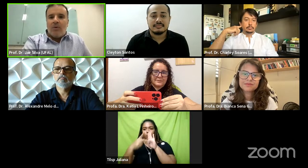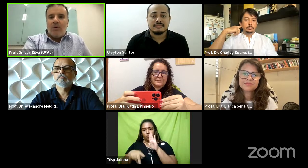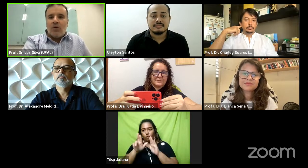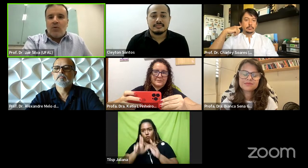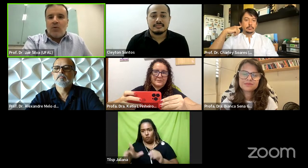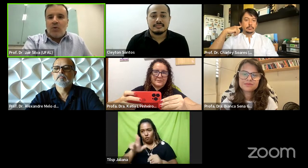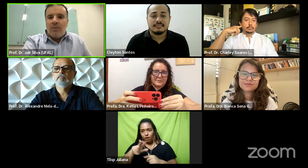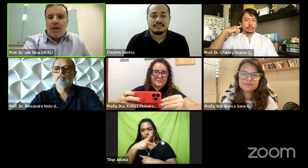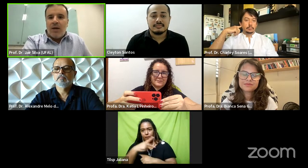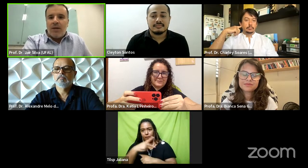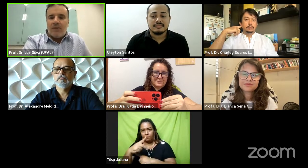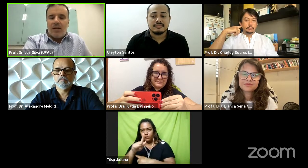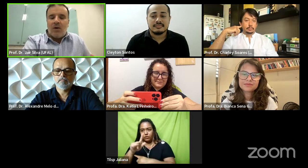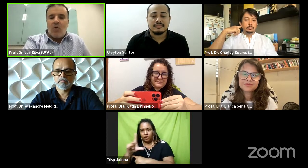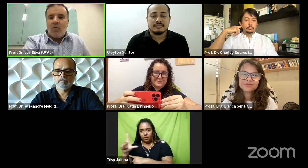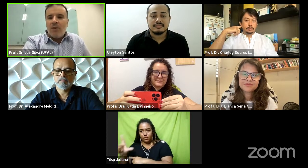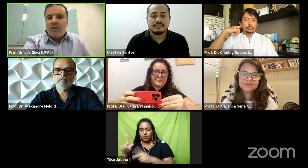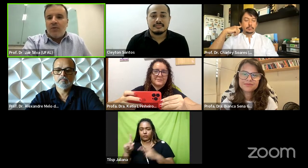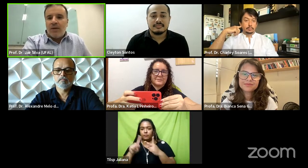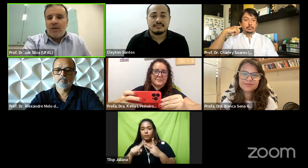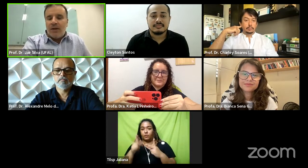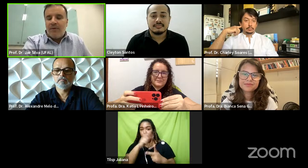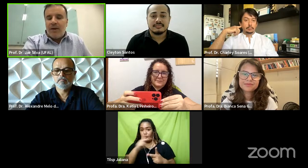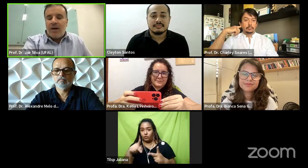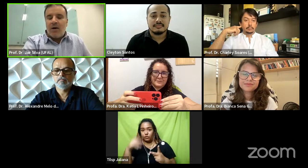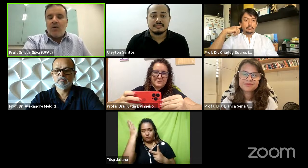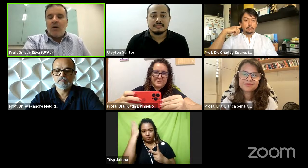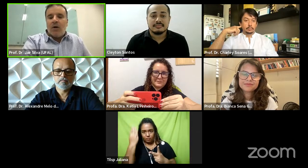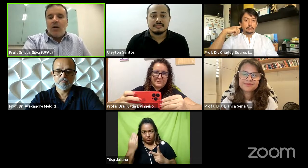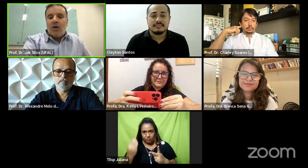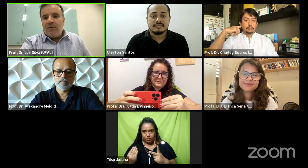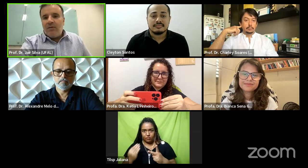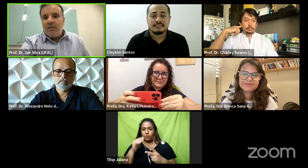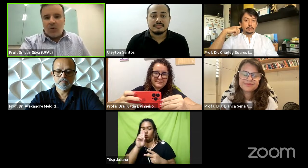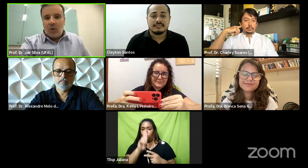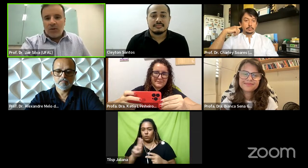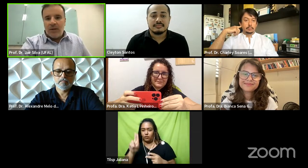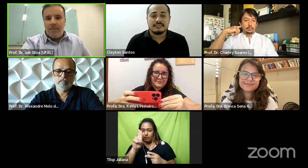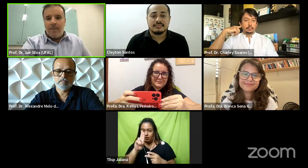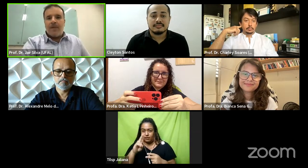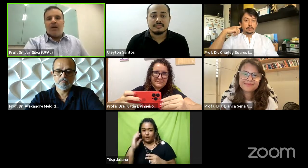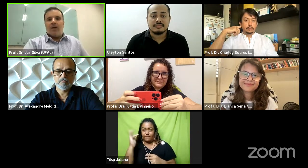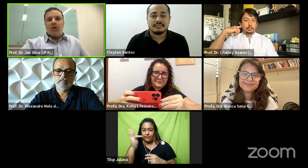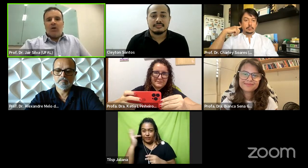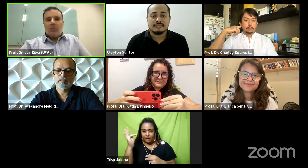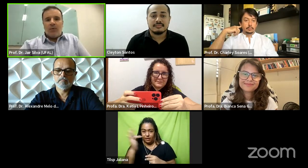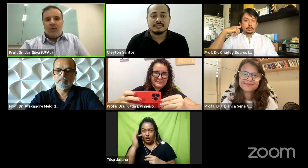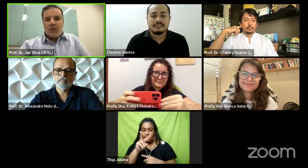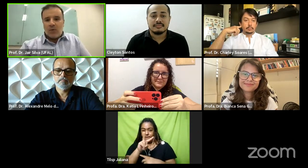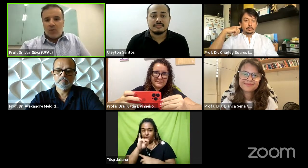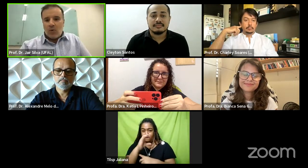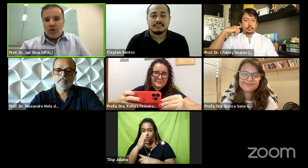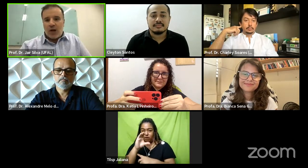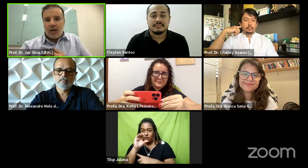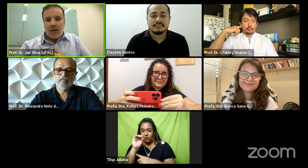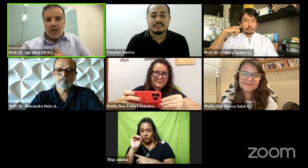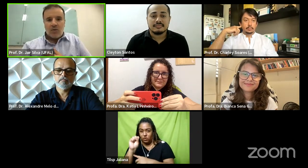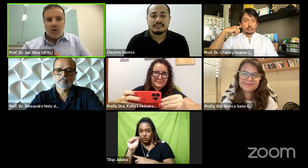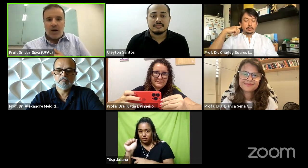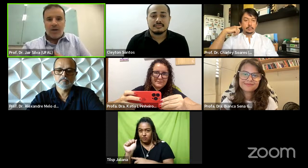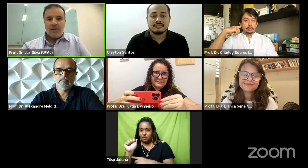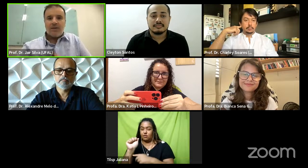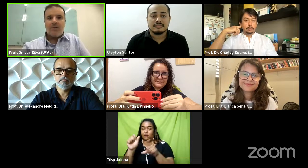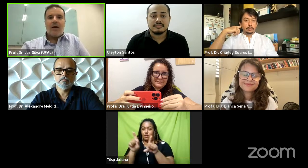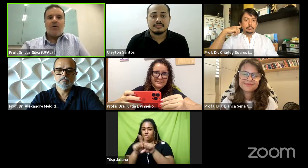UFAL, professora doutora Bianca Sena Gomes, da Universidade Federal de Viçosa, e o professor